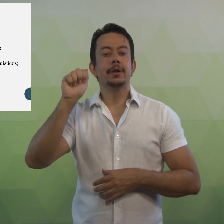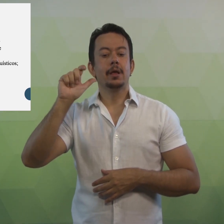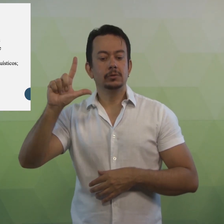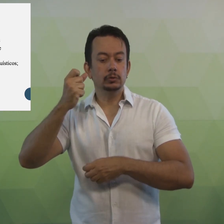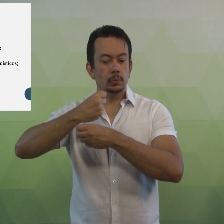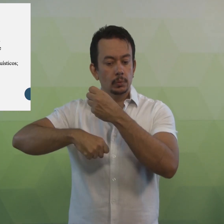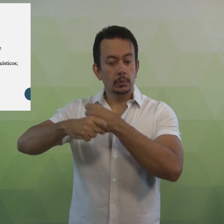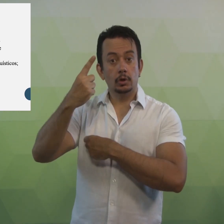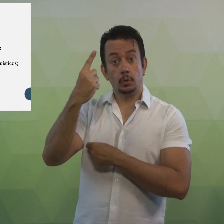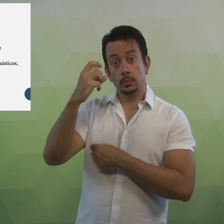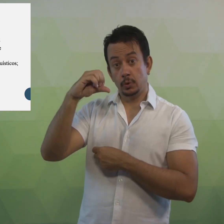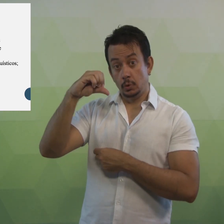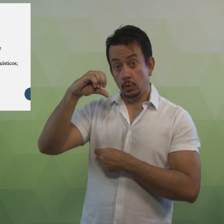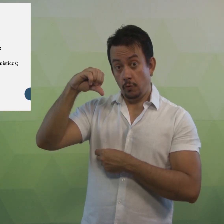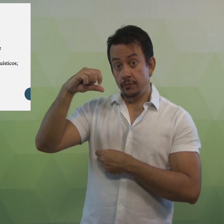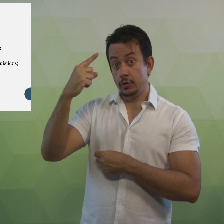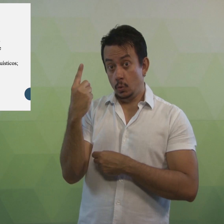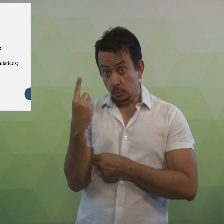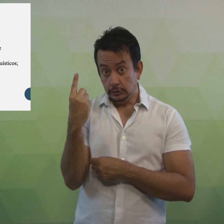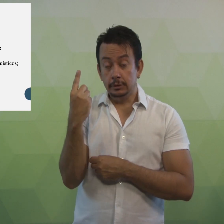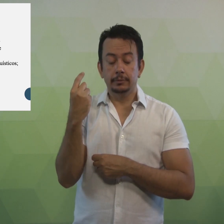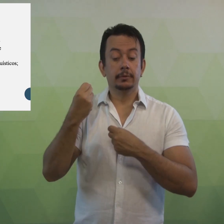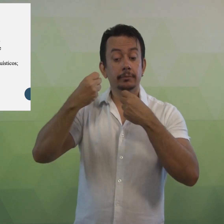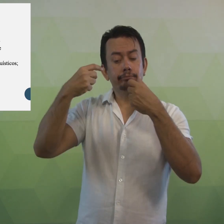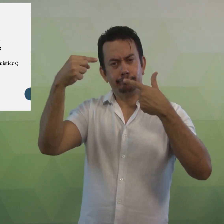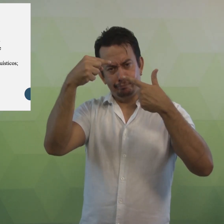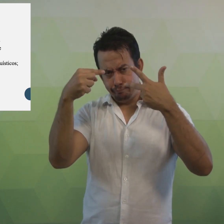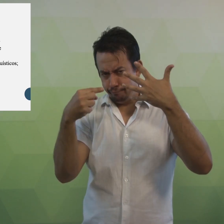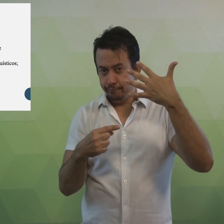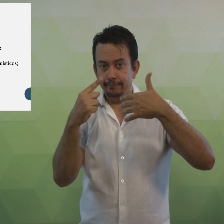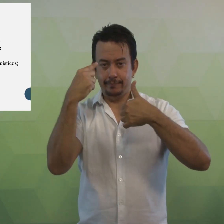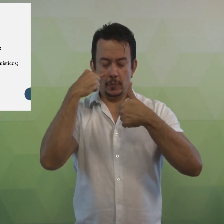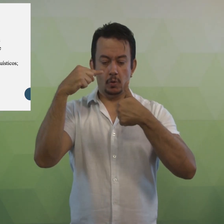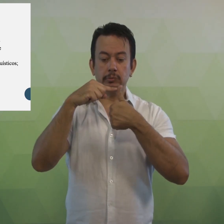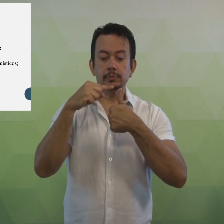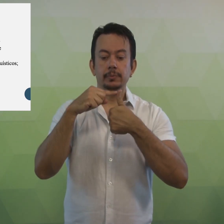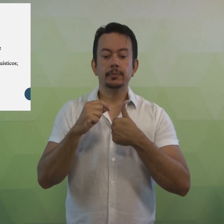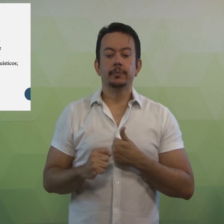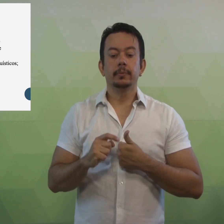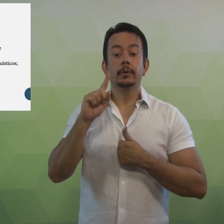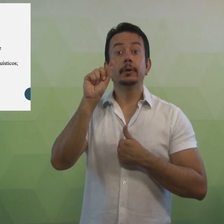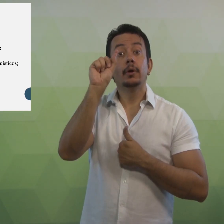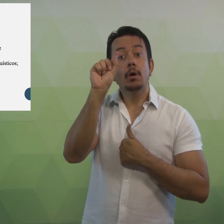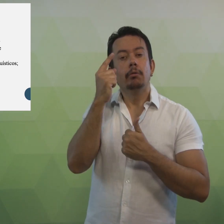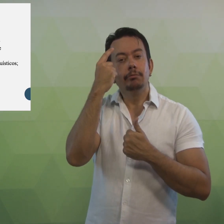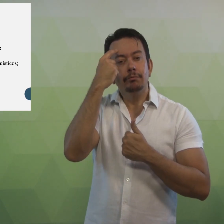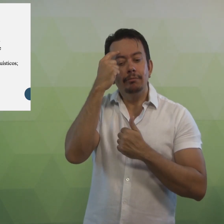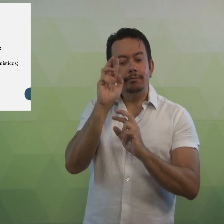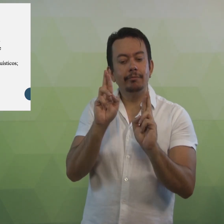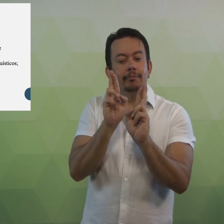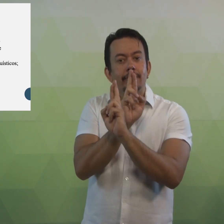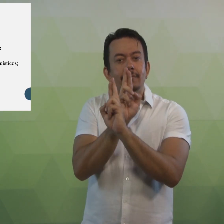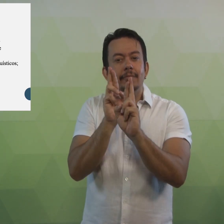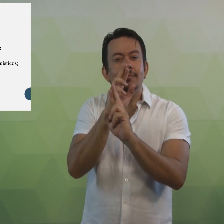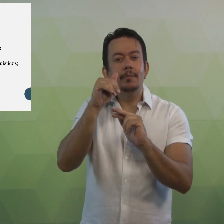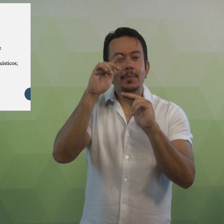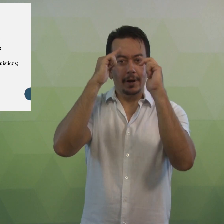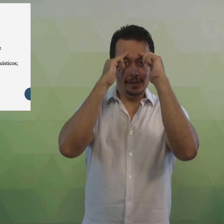Esse autor, Escliar Cabral, em 1991, ele elencou alguns desses assuntos e eu vou estar passando